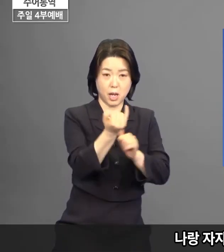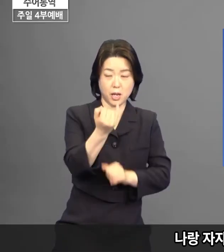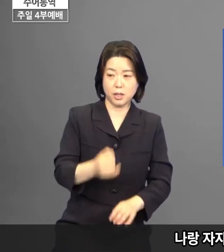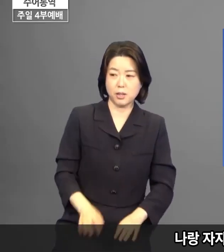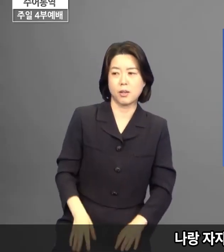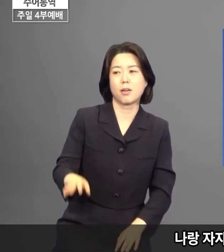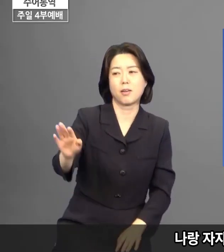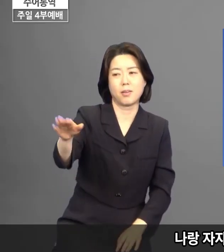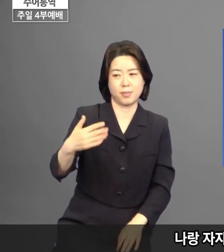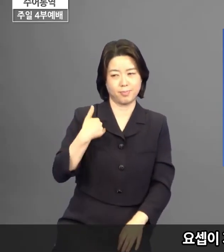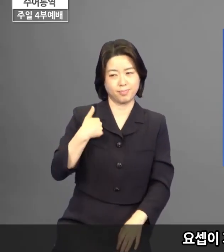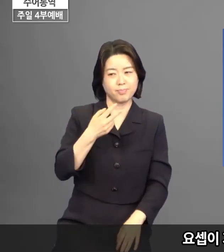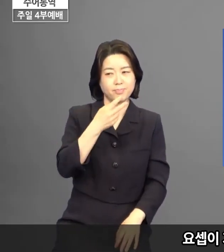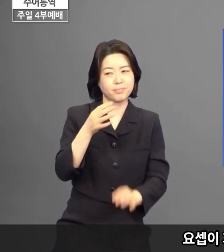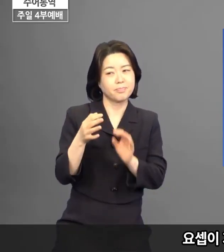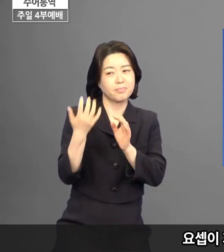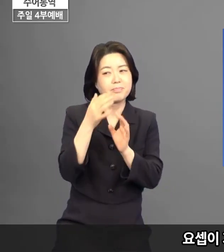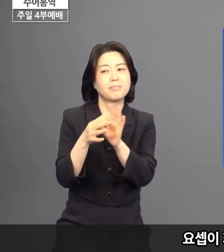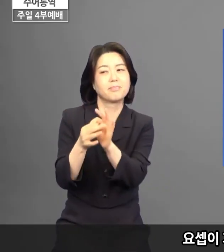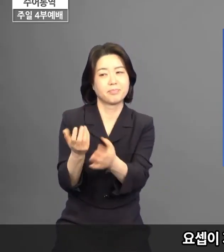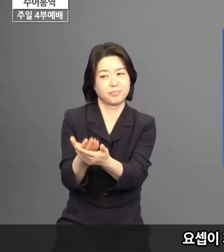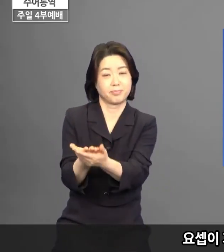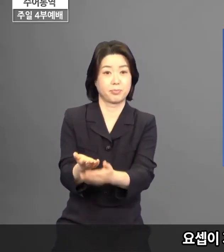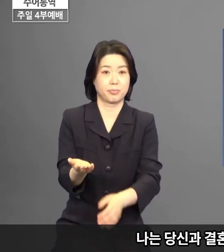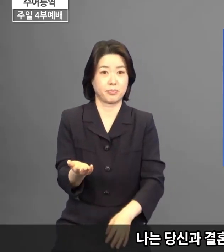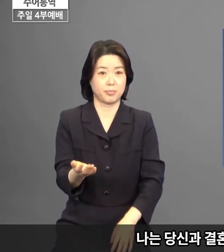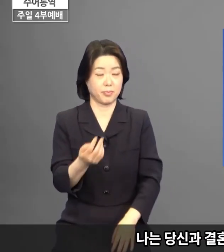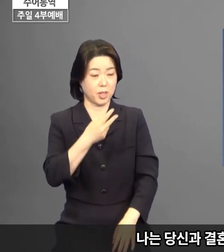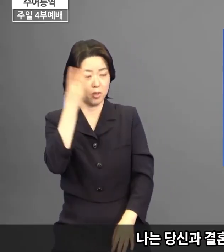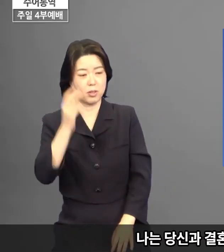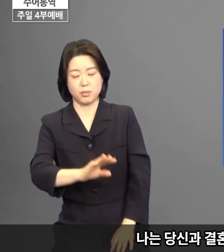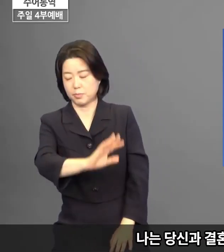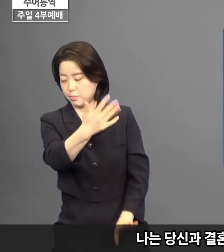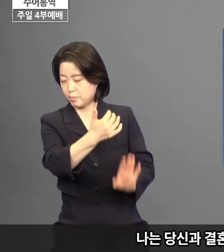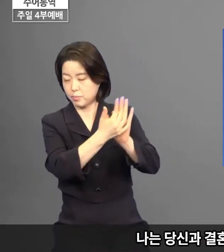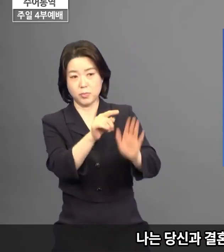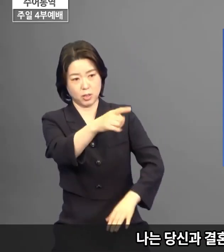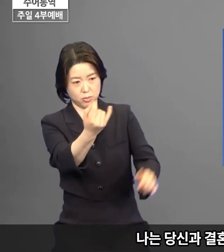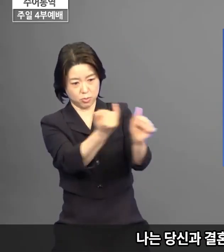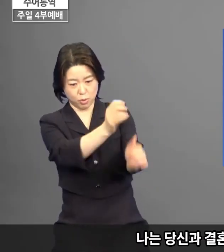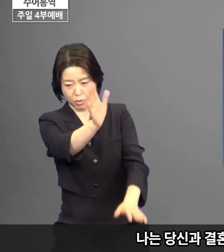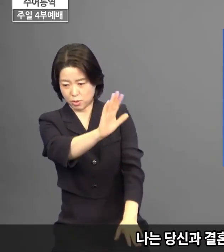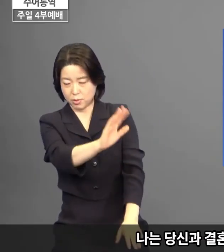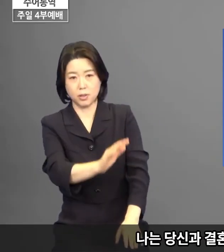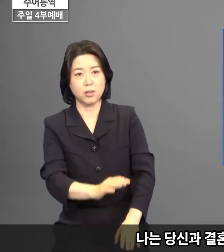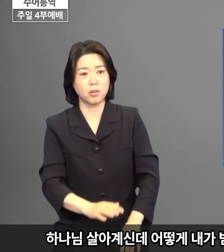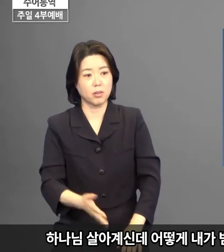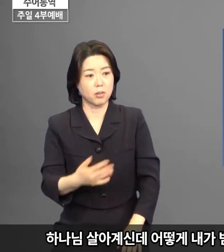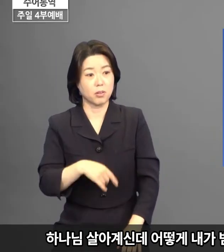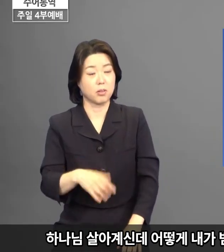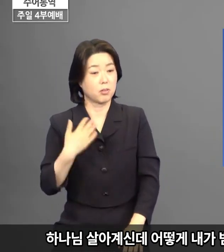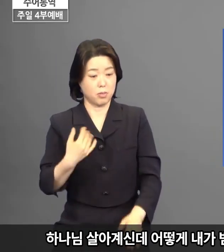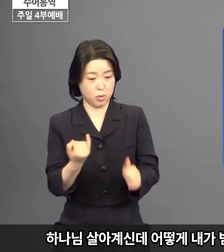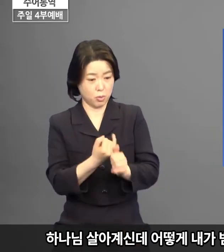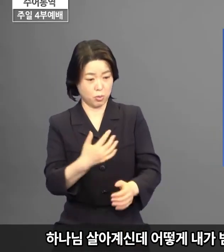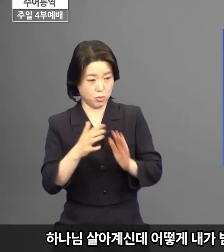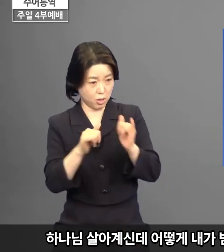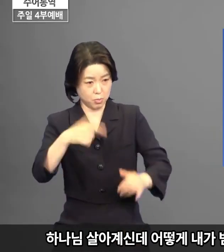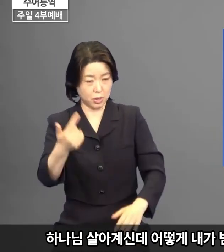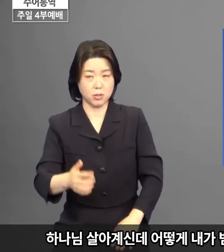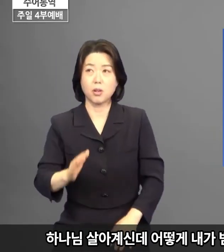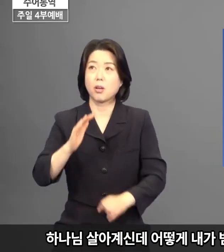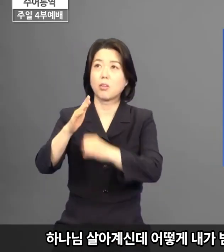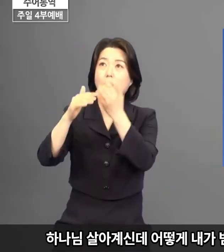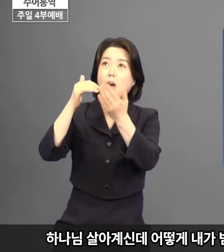거예요. 요셉이 거부하죠. 나는 당신과 결혼하지 않았습니다. 하나님 살아계신데 어떻게 내가 범죄할